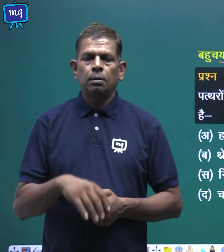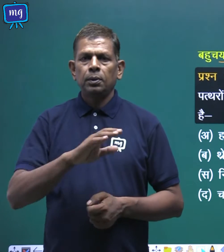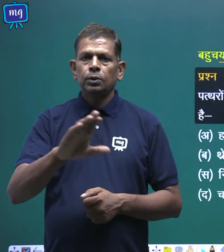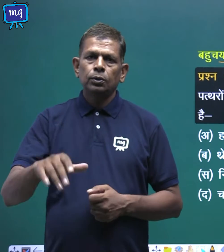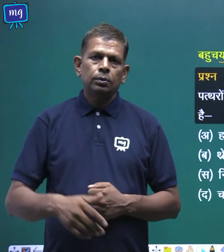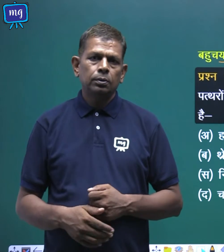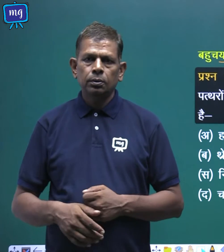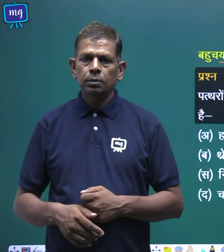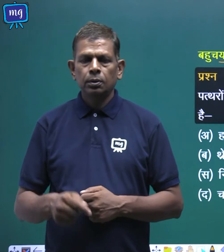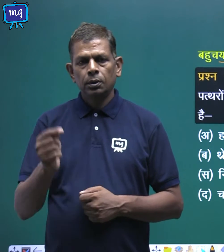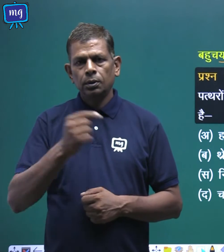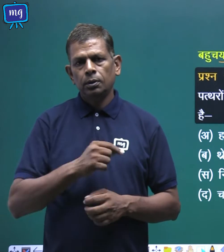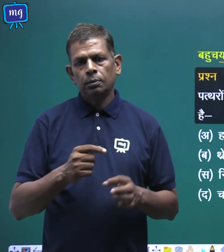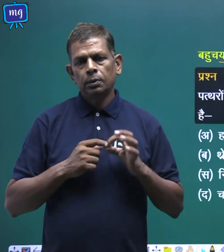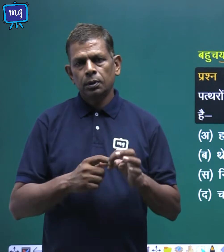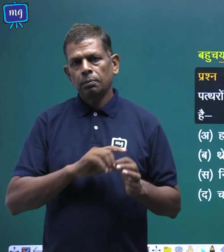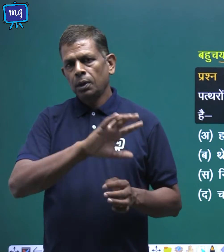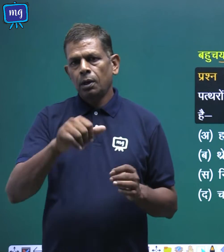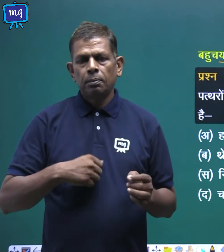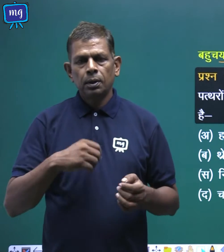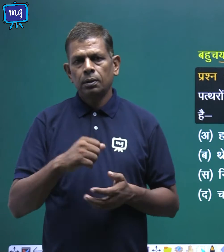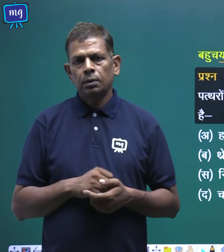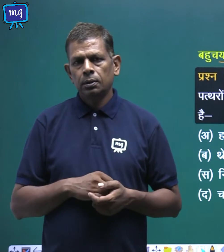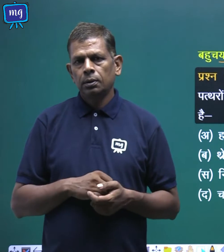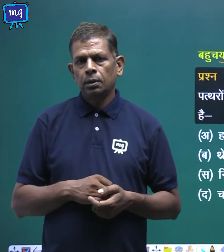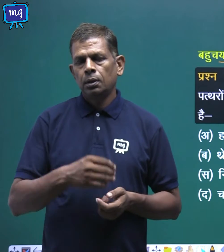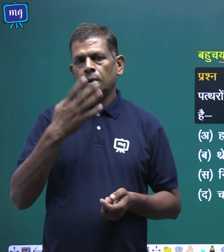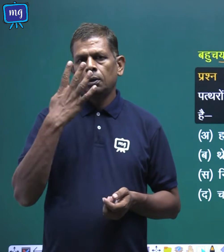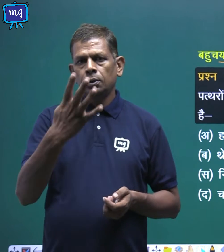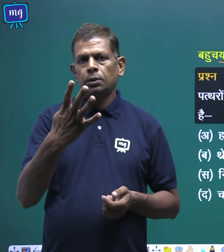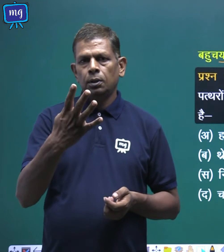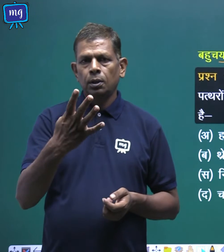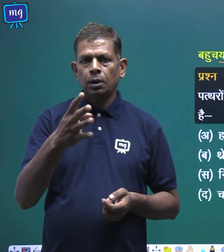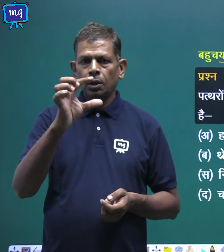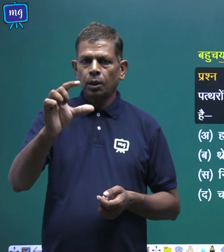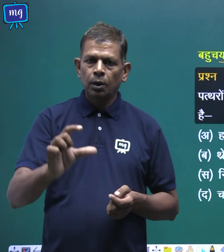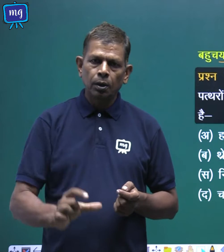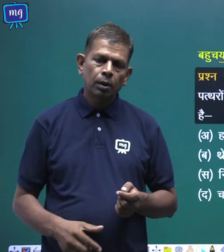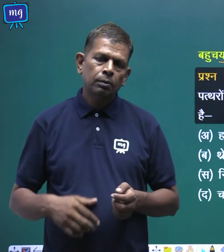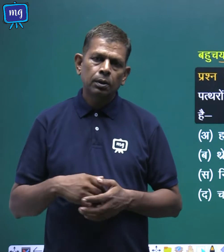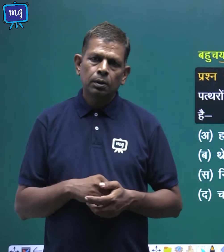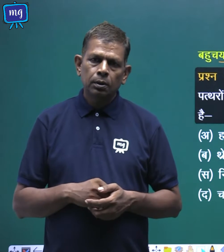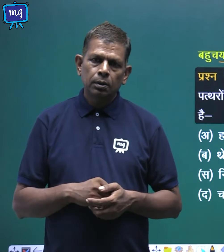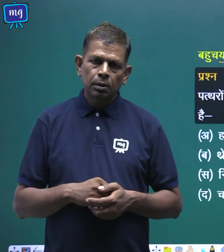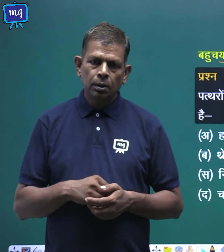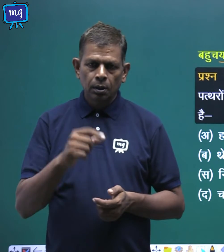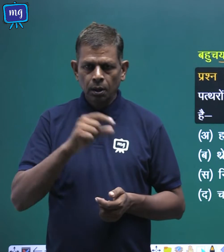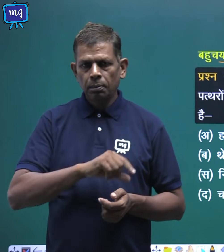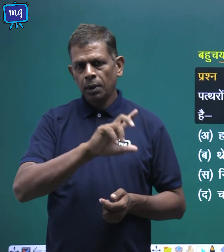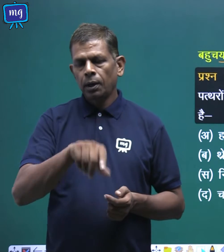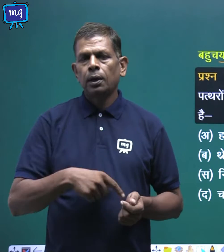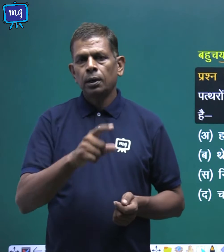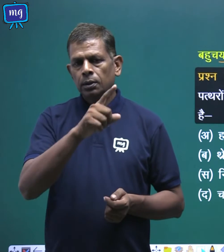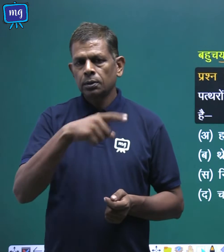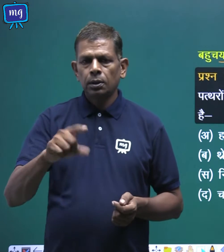बच्चों, इस प्रश्न में हमें 4 विकल्प दिए गए हैं। हमें एक सही